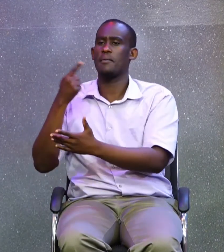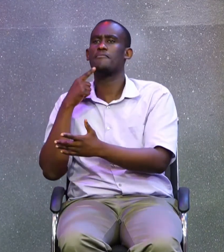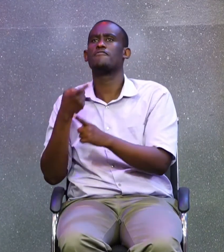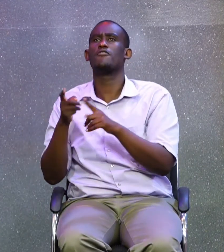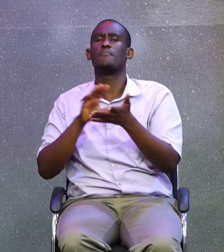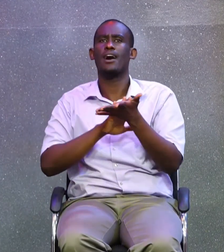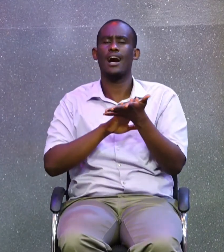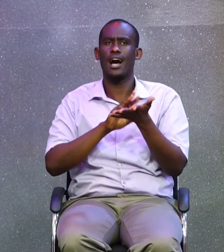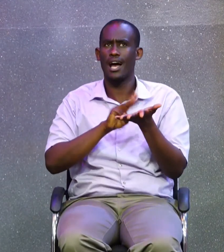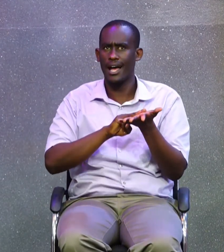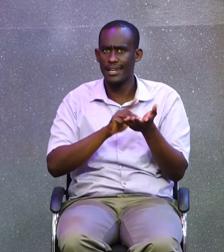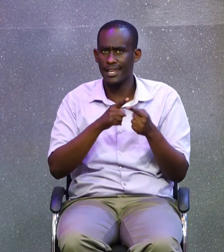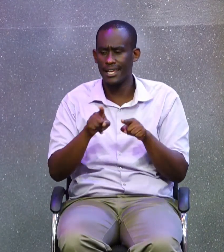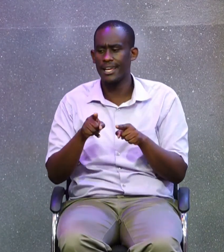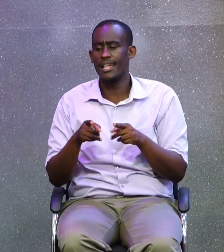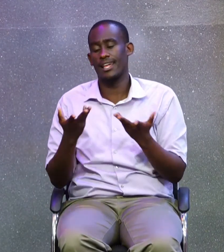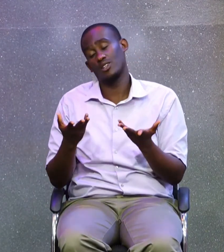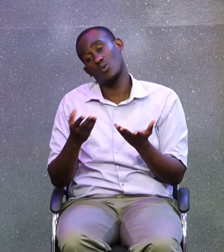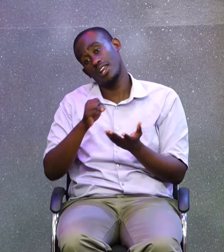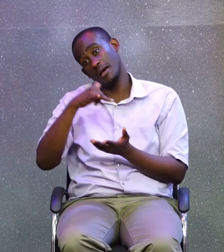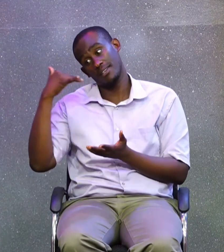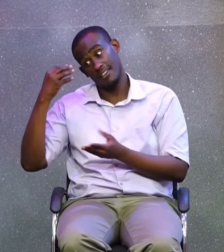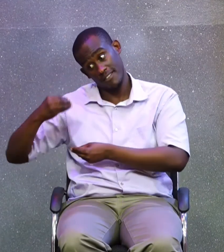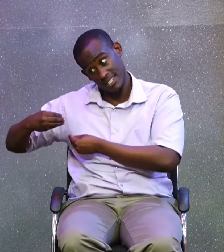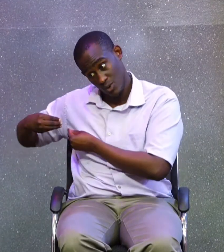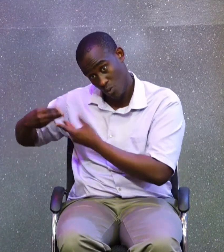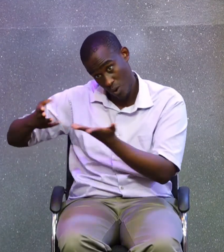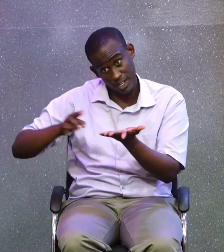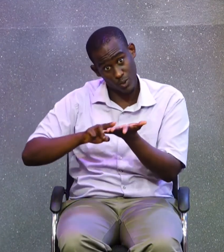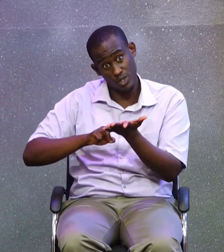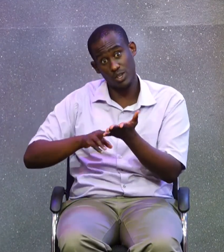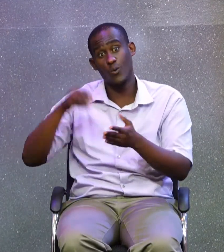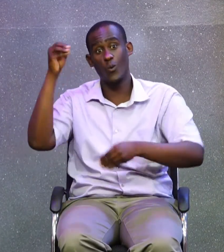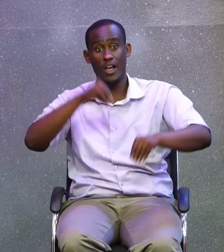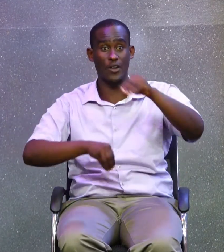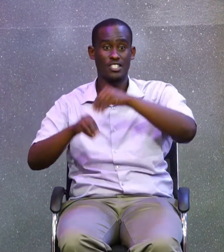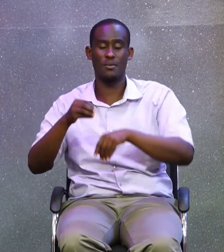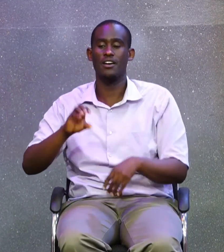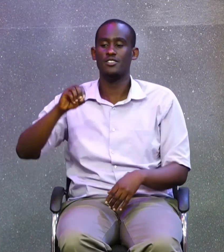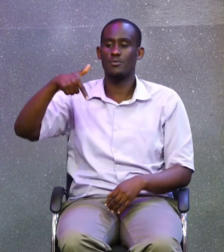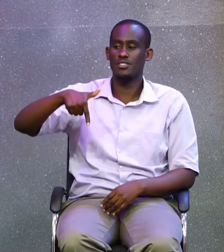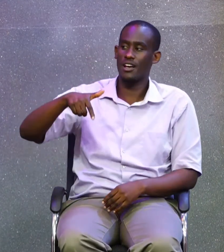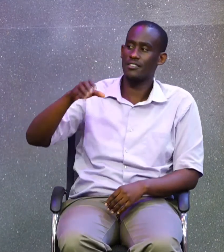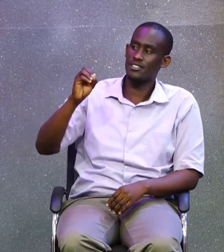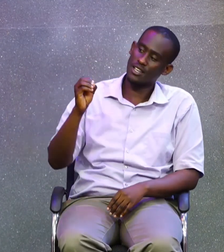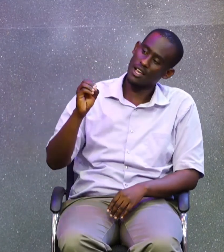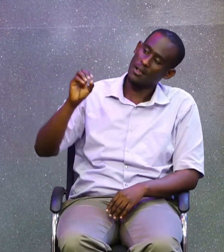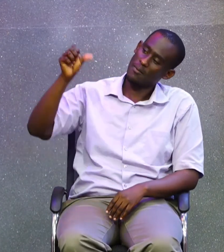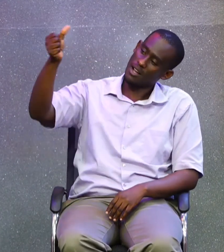namba zaffe ezo zenja okubanga zetuweesaayo ekiweebwayo muzimanye bulungi